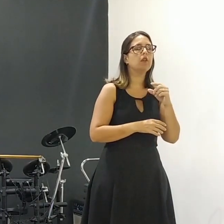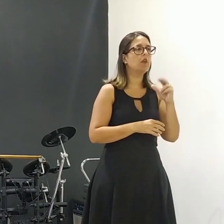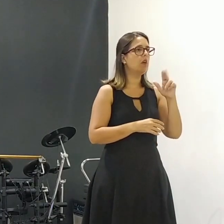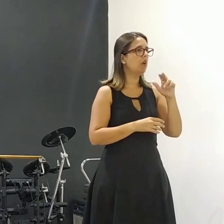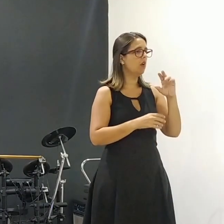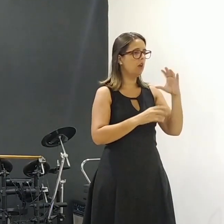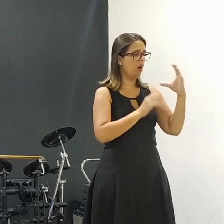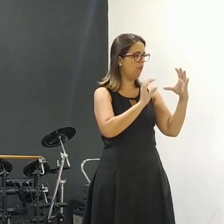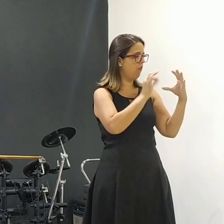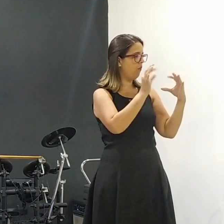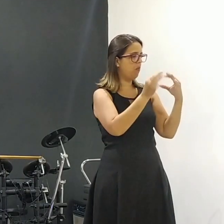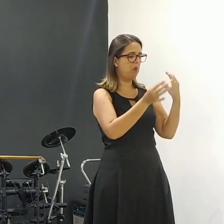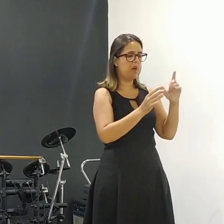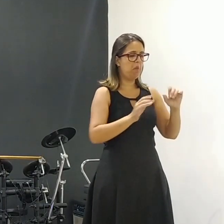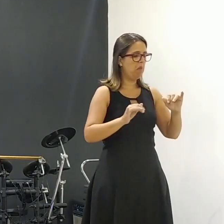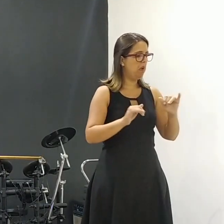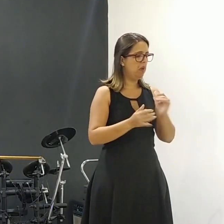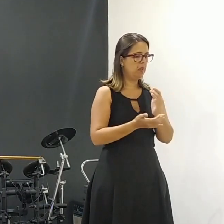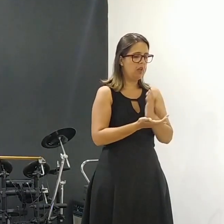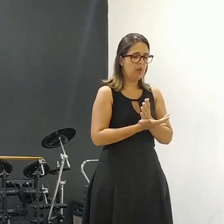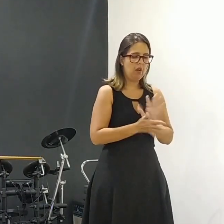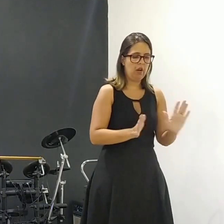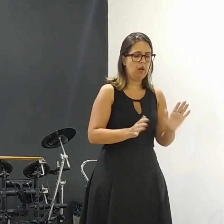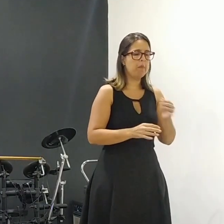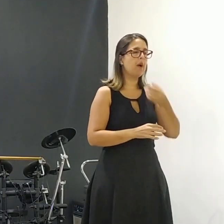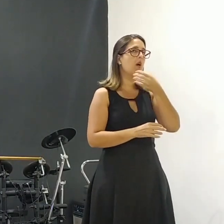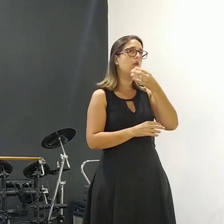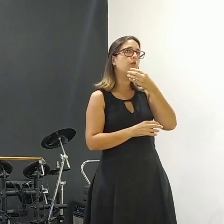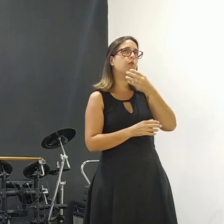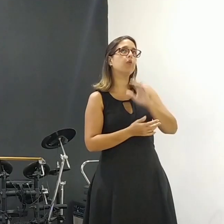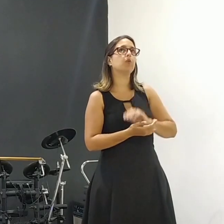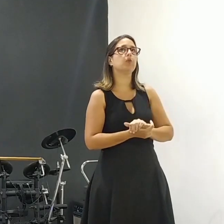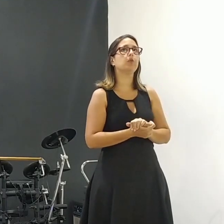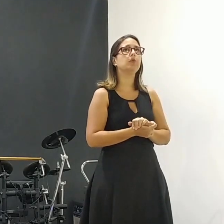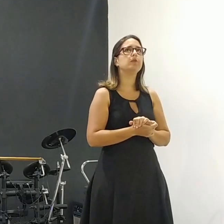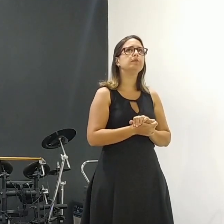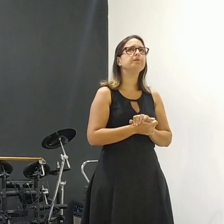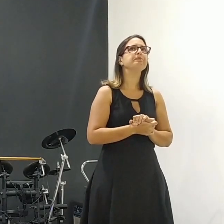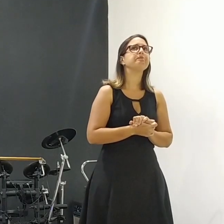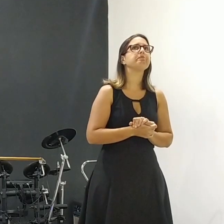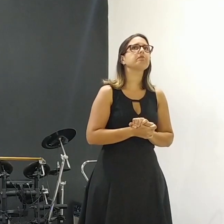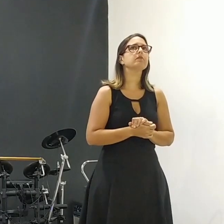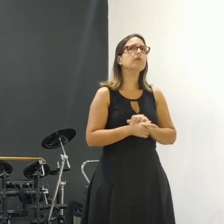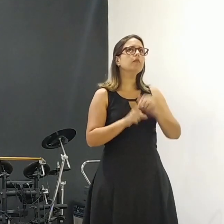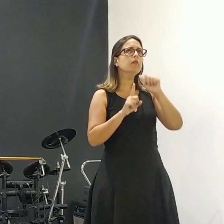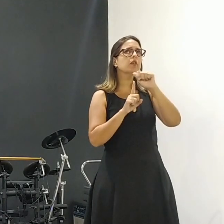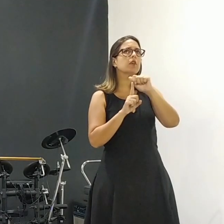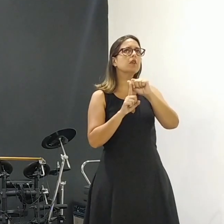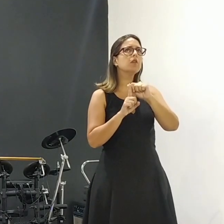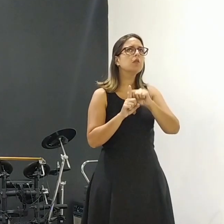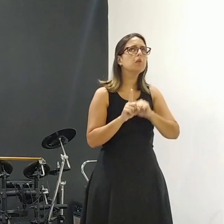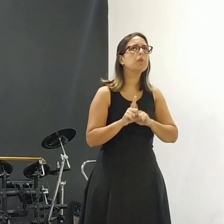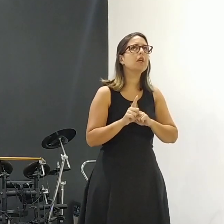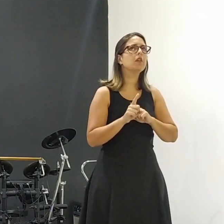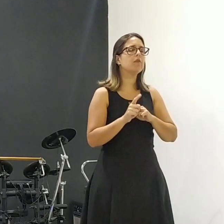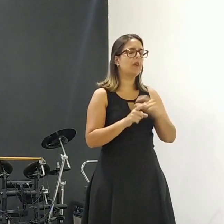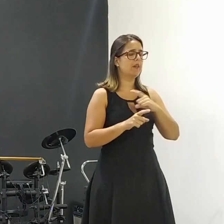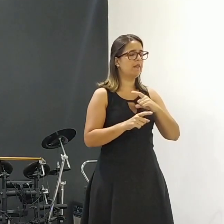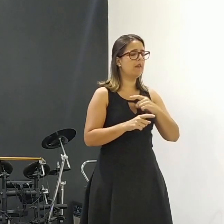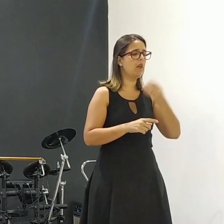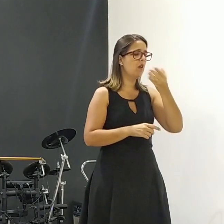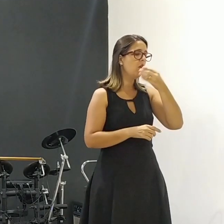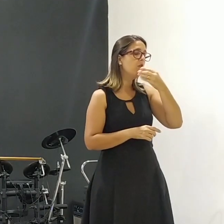folha, nem perecerá o seu fruto, mas os seus meses produzirá novos frutos, porque as suas